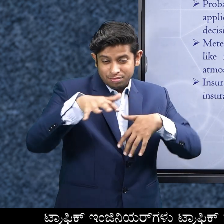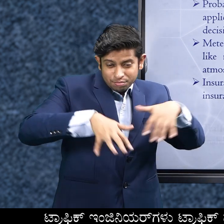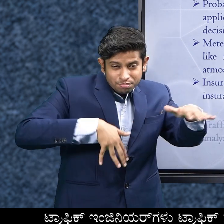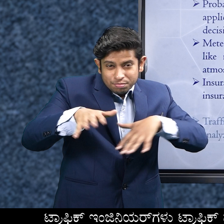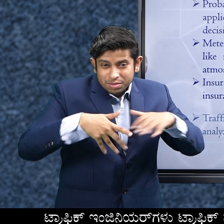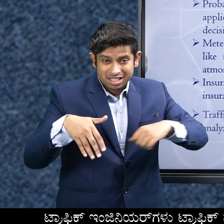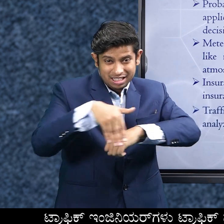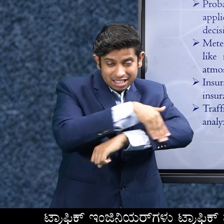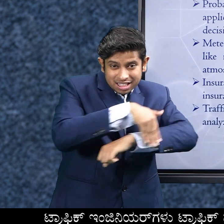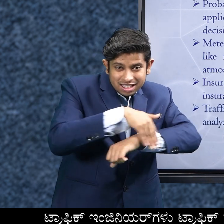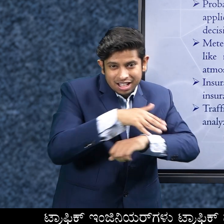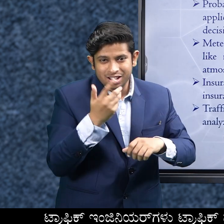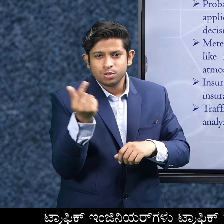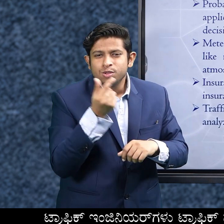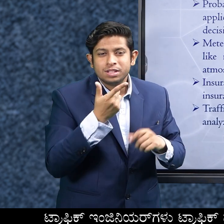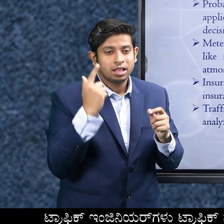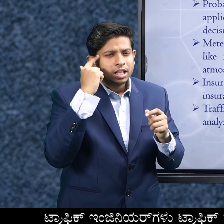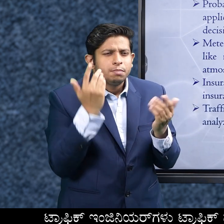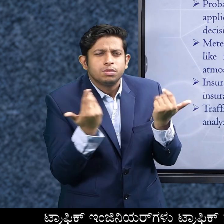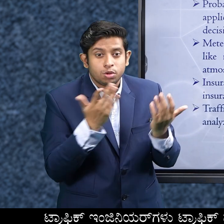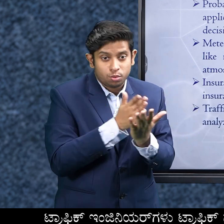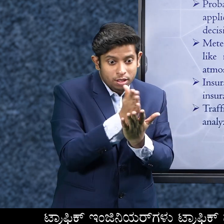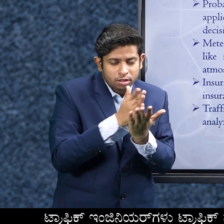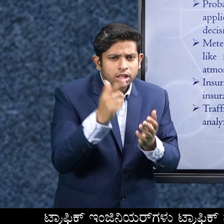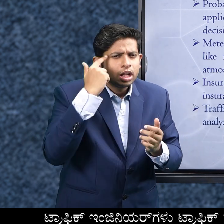ಟ್ರಾಫಿಕ್ ಇಂಜಿನಿಯರ್ಗಳು ಟ್ರಾಫಿಕ್ ಹರಿವನ್ನ ಊಹಿಸಲು, ದಟ್ಟಣೆಯನ್ನ ವಿಶ್ಲೇಷಿಸಲು